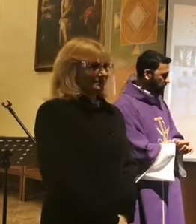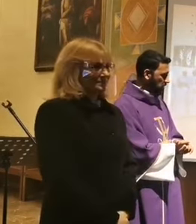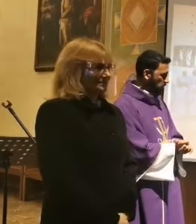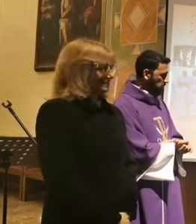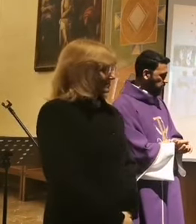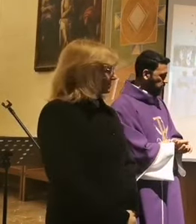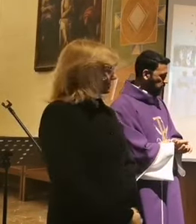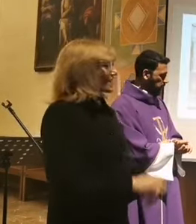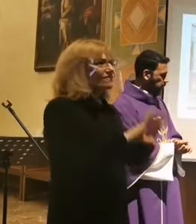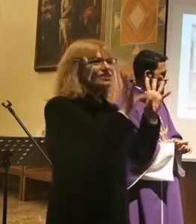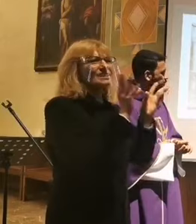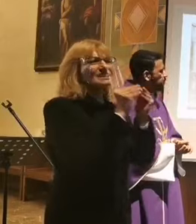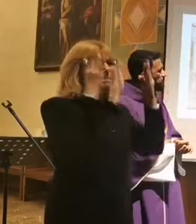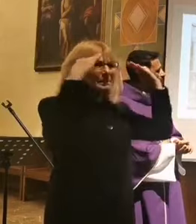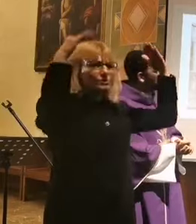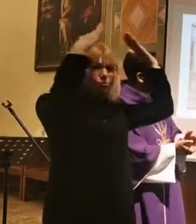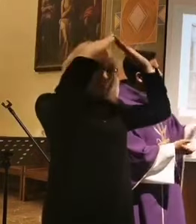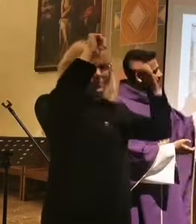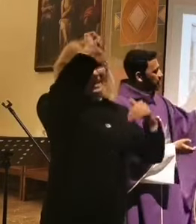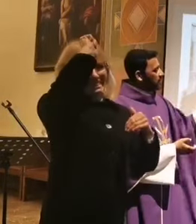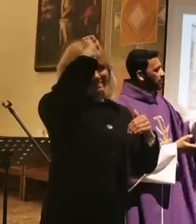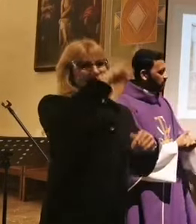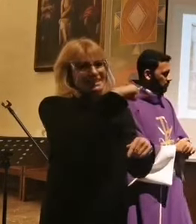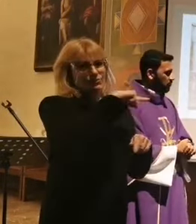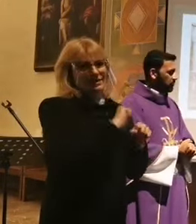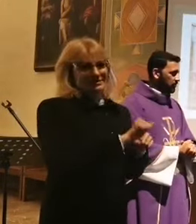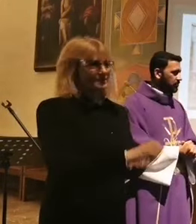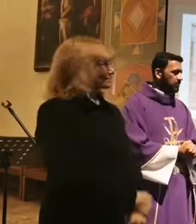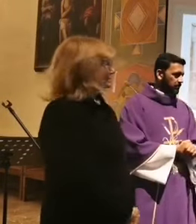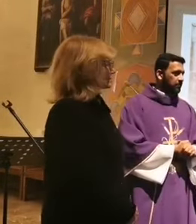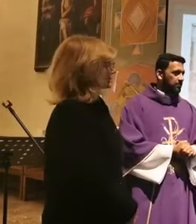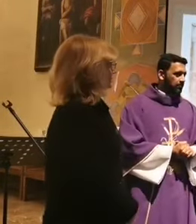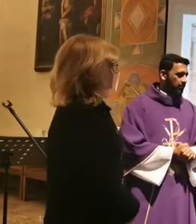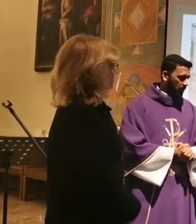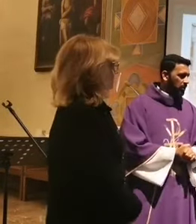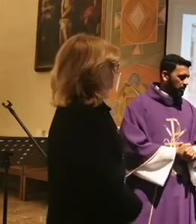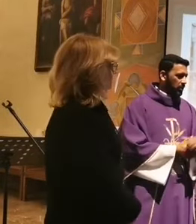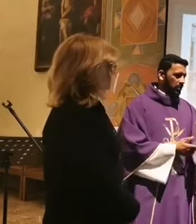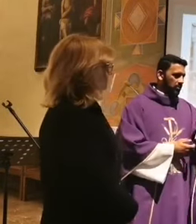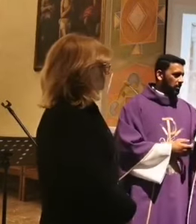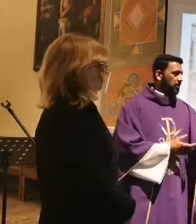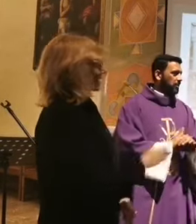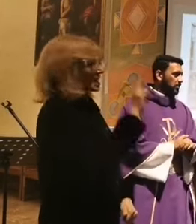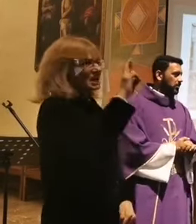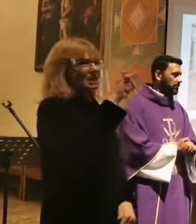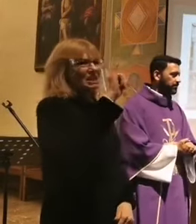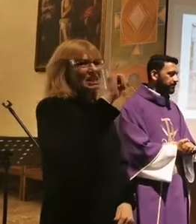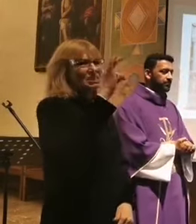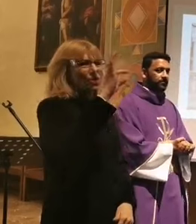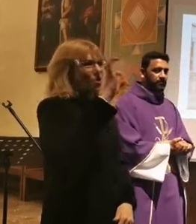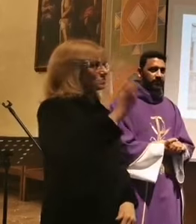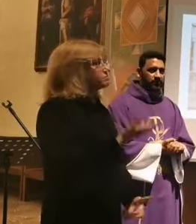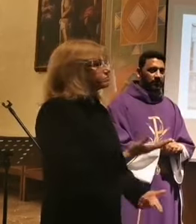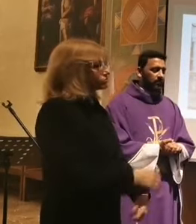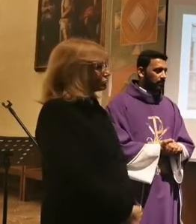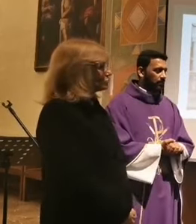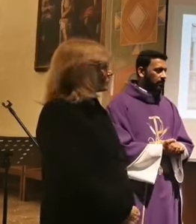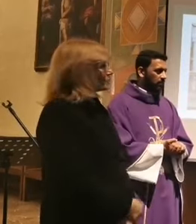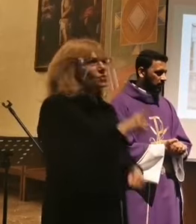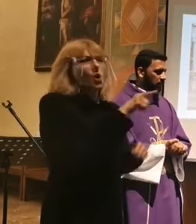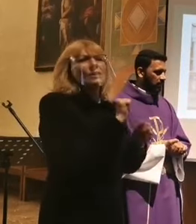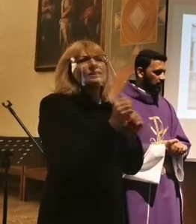Wszyscy biskupi Indii. I teraz ryt. Co to jest ryt? Ja może tłumaczę. Ryt to jest